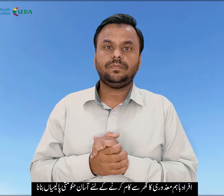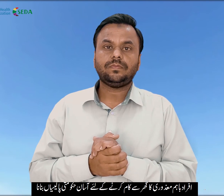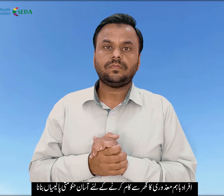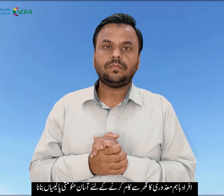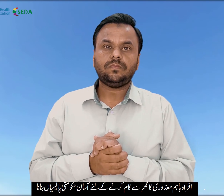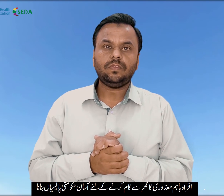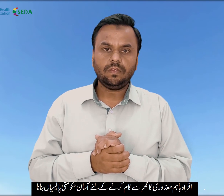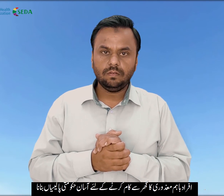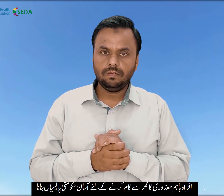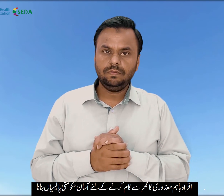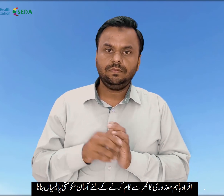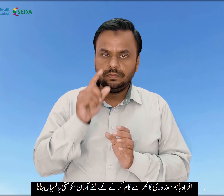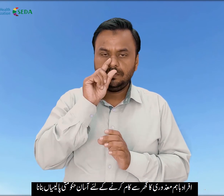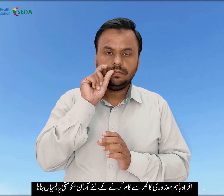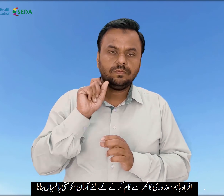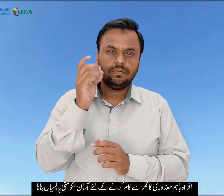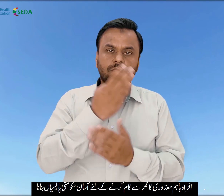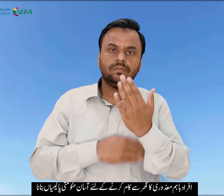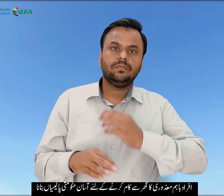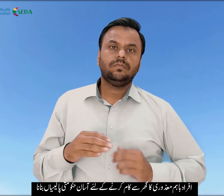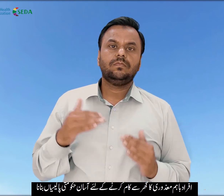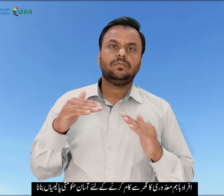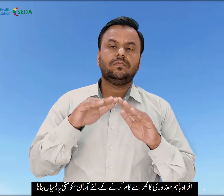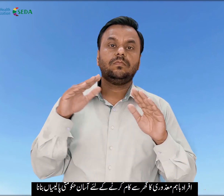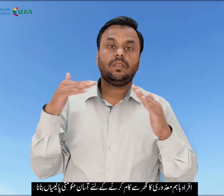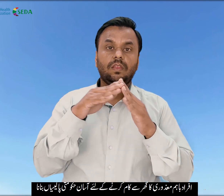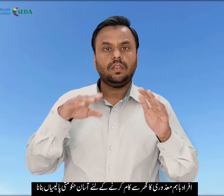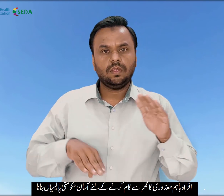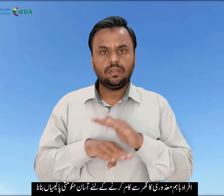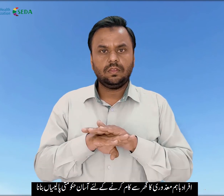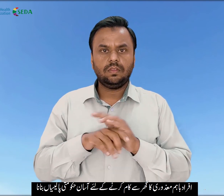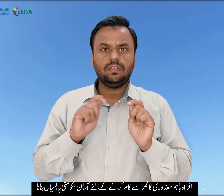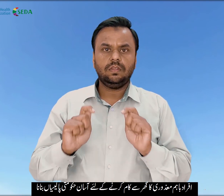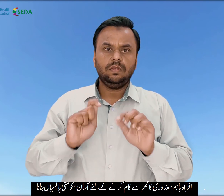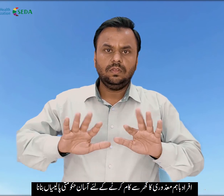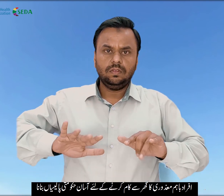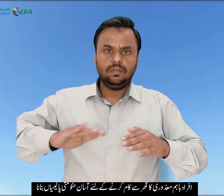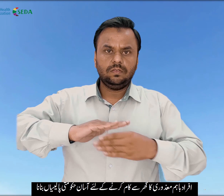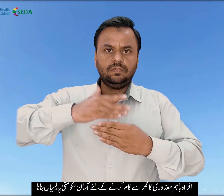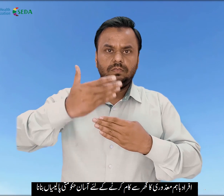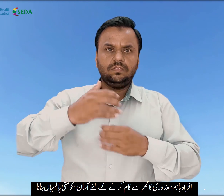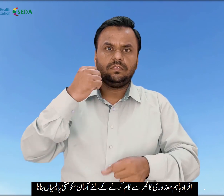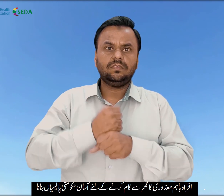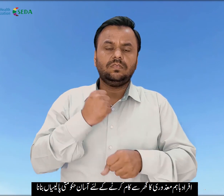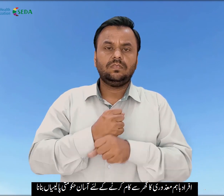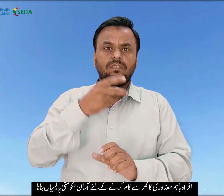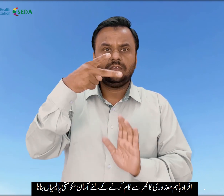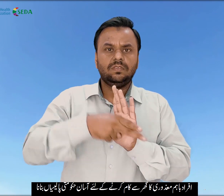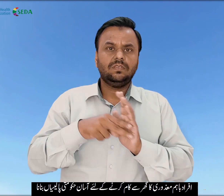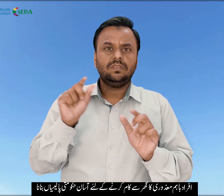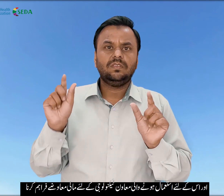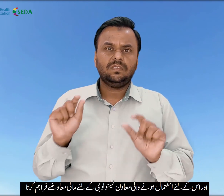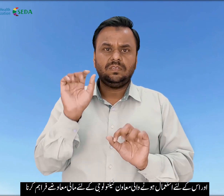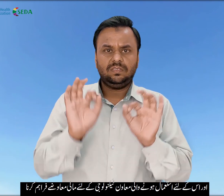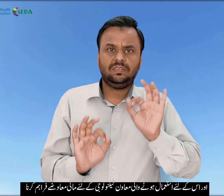افراد بہم معذوری کا گھر سے کام کرنے کے لیے آسان حکومتی پالیسیاں بنانا اور اس کے